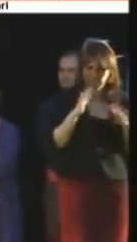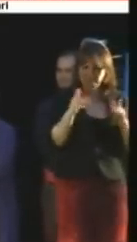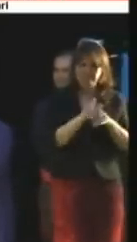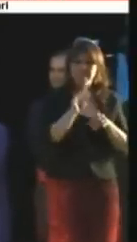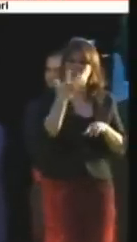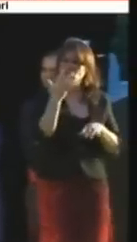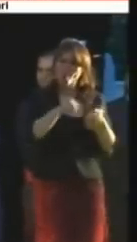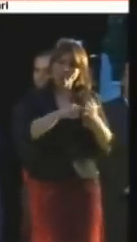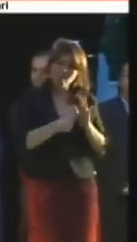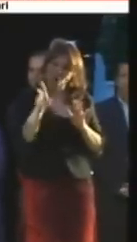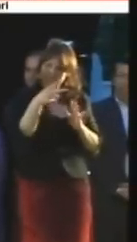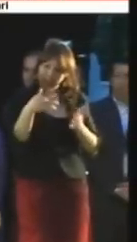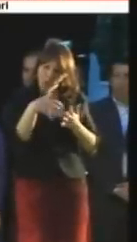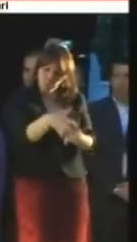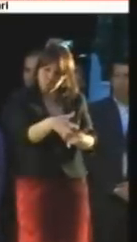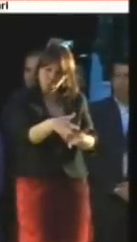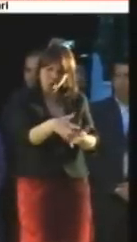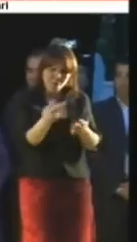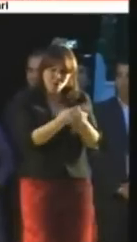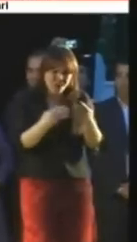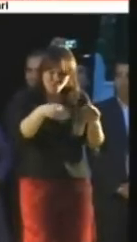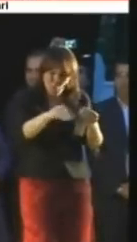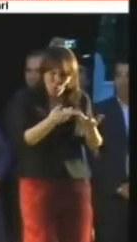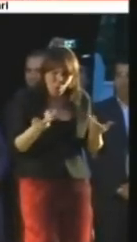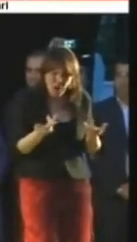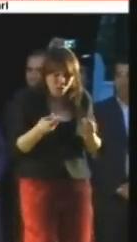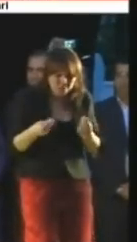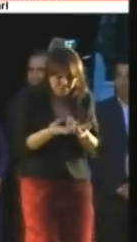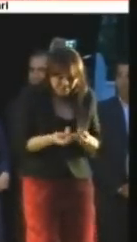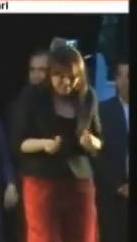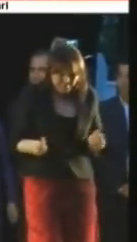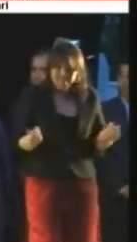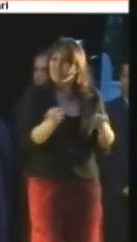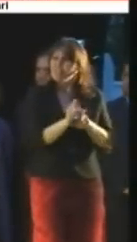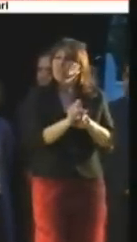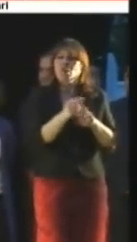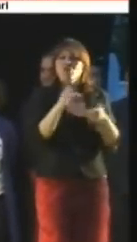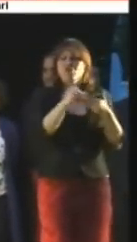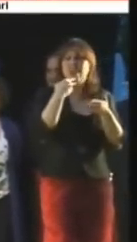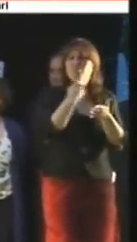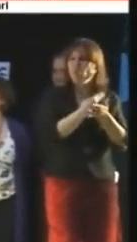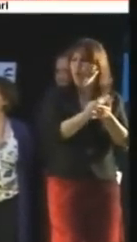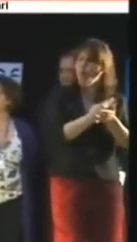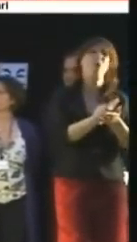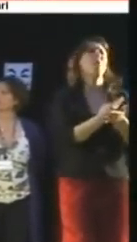5 milioni di euro, 200 progetti, vai a vedere dove sono, cosa sono, e c'è il nome di una società,